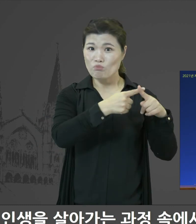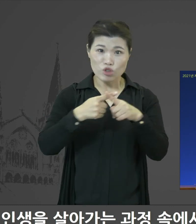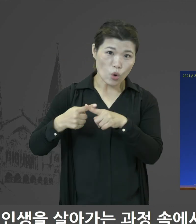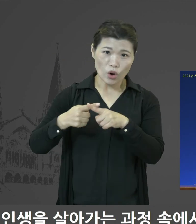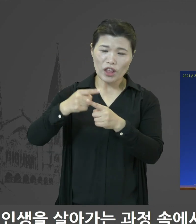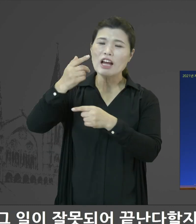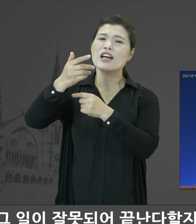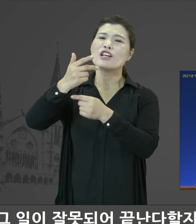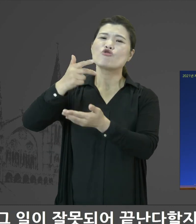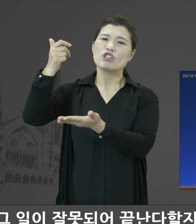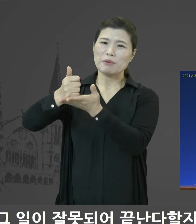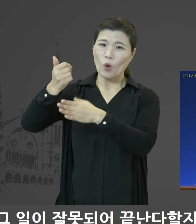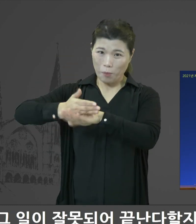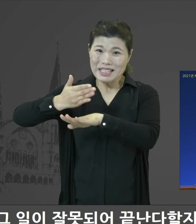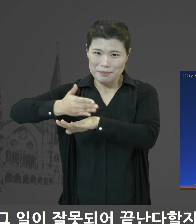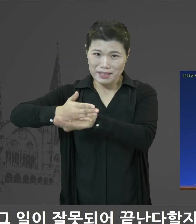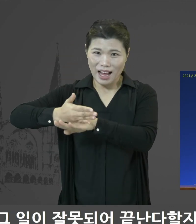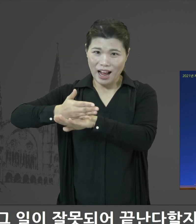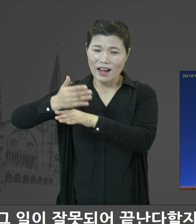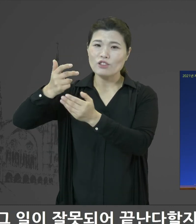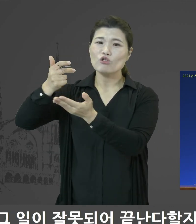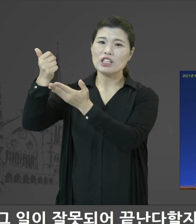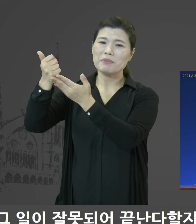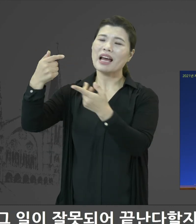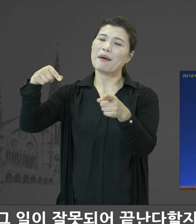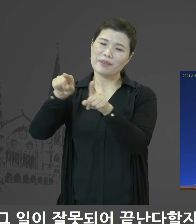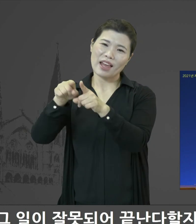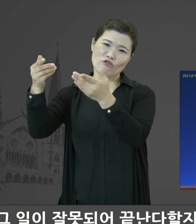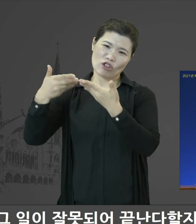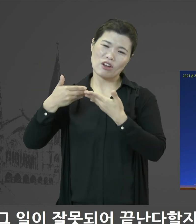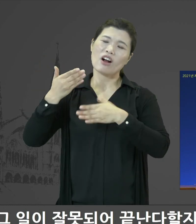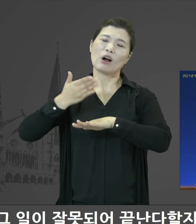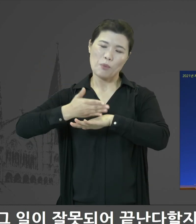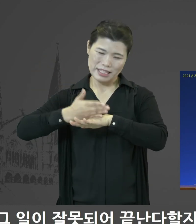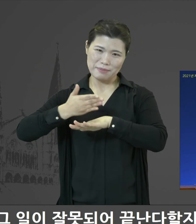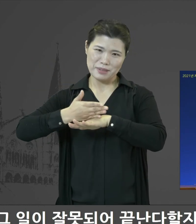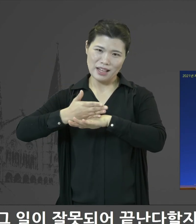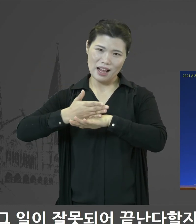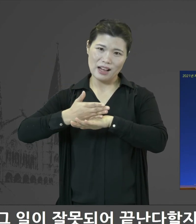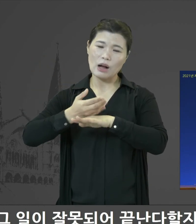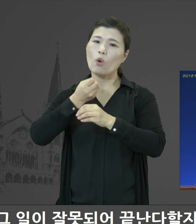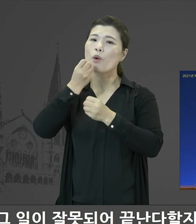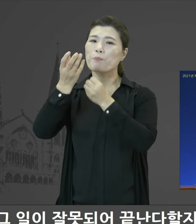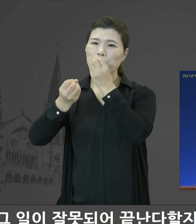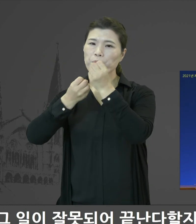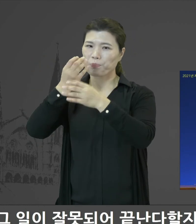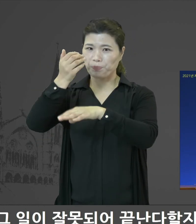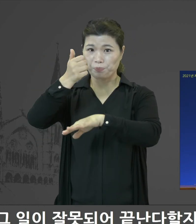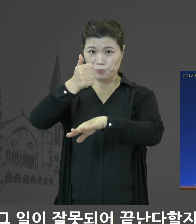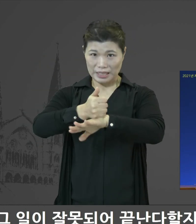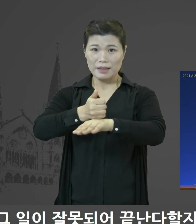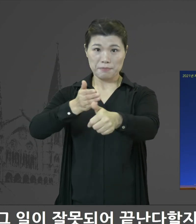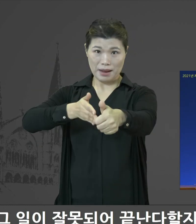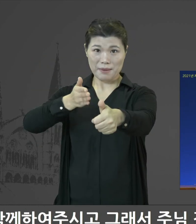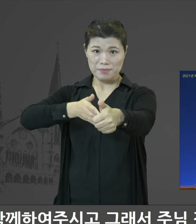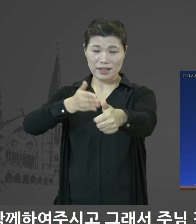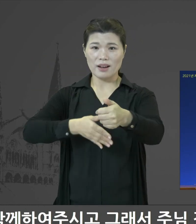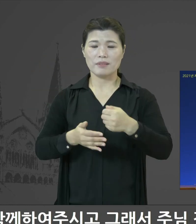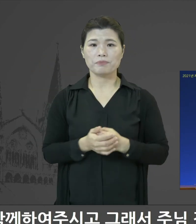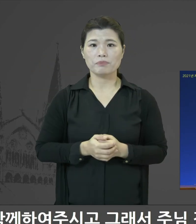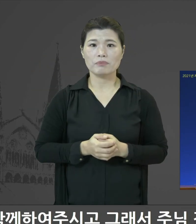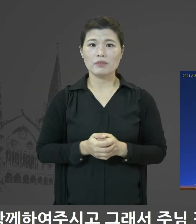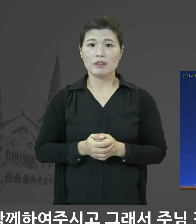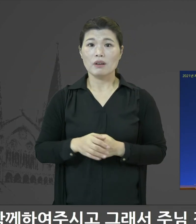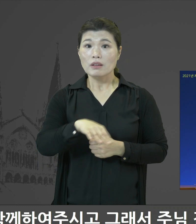주님이 나와 함께 해주시고, 그래서 주님 고맙습니다, 이렇게 끝낼 수 있다고 확신합니다. 하루를 끝날